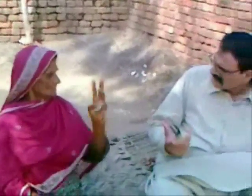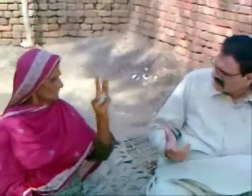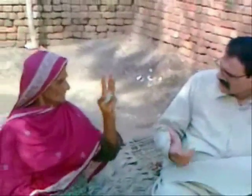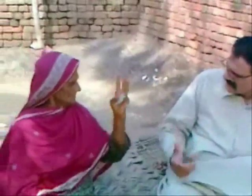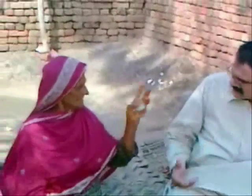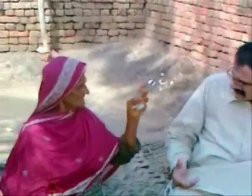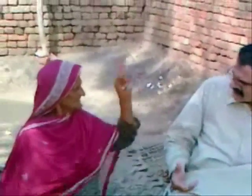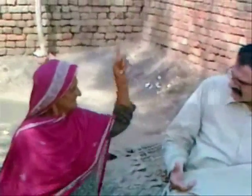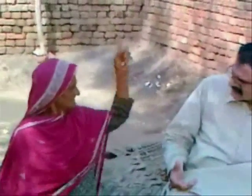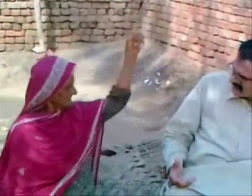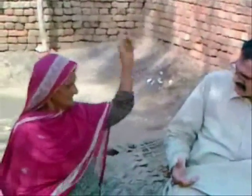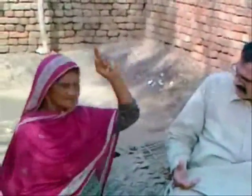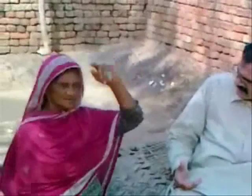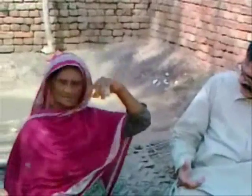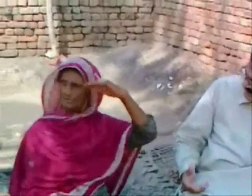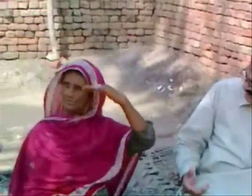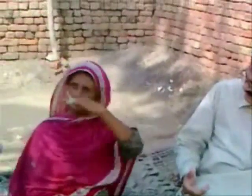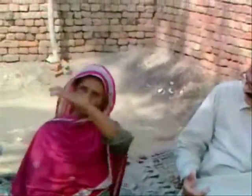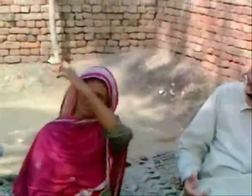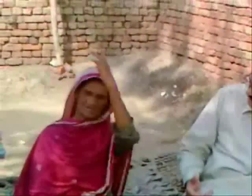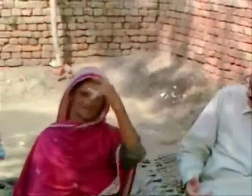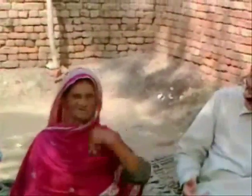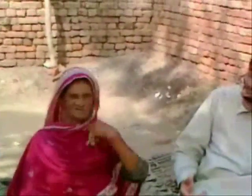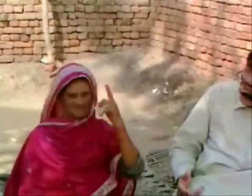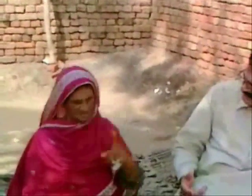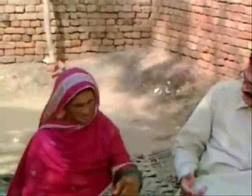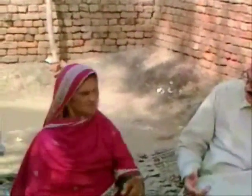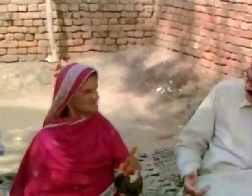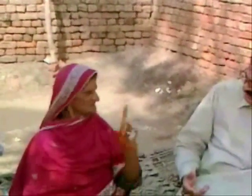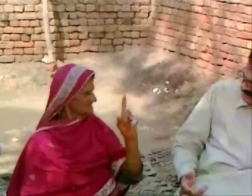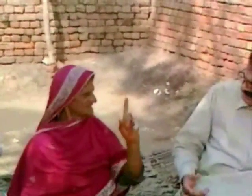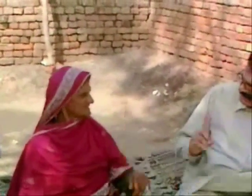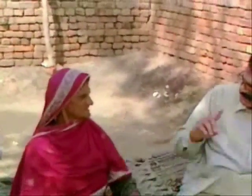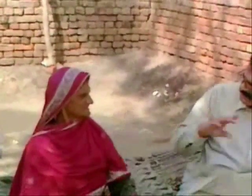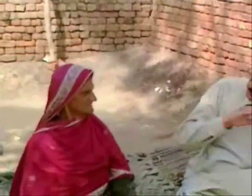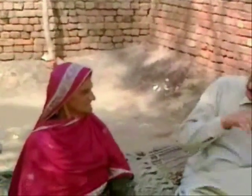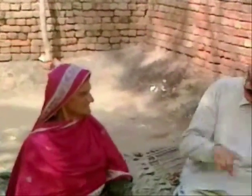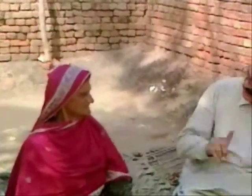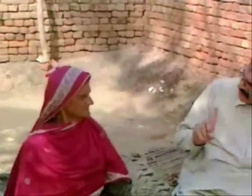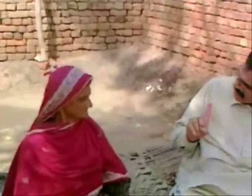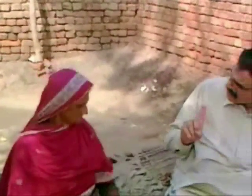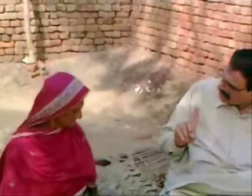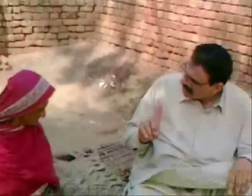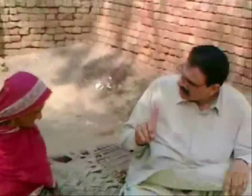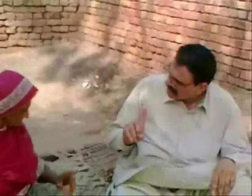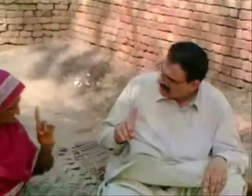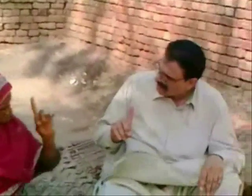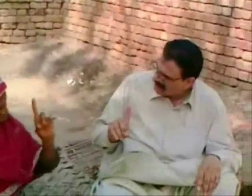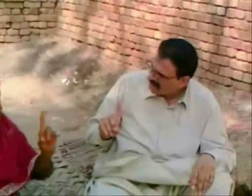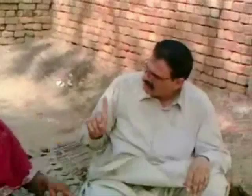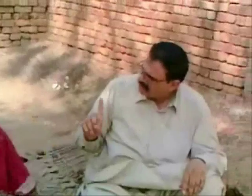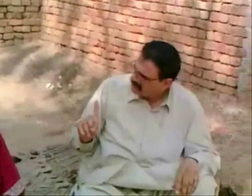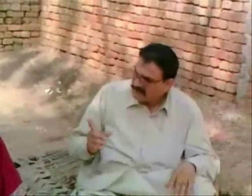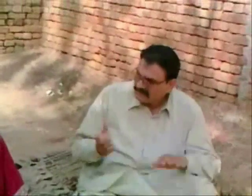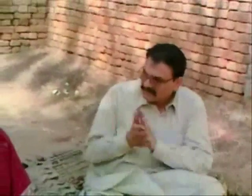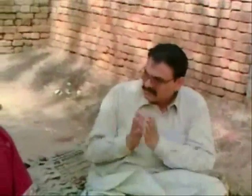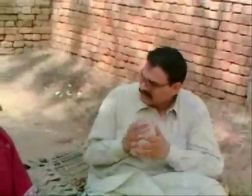औरत से इश्फाक साहब को मिलकर बहुत ज़्यादा दुख हुआ। इश्फाक साहब ने उसकी ज़िंदगी के बारे में जब उससे पूछा तो उस औरत